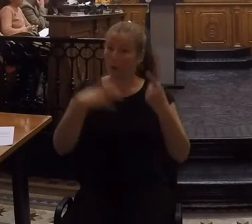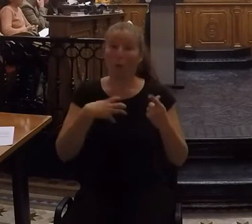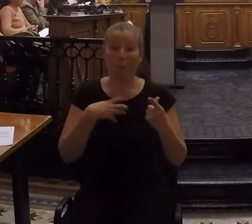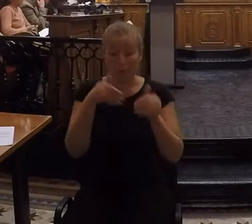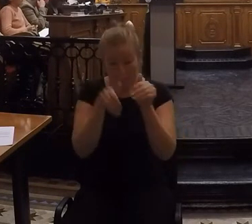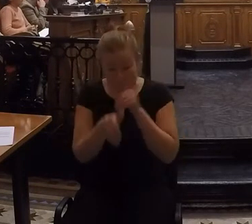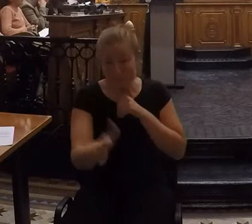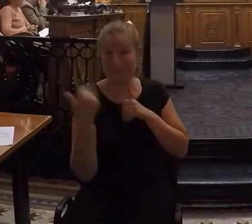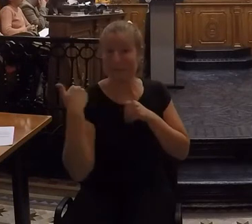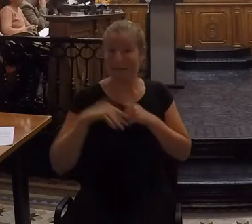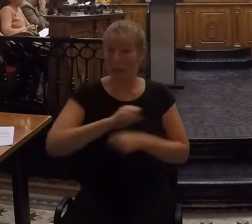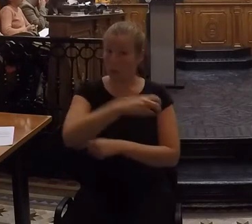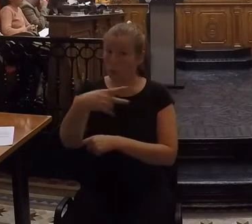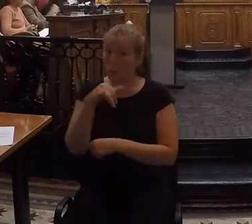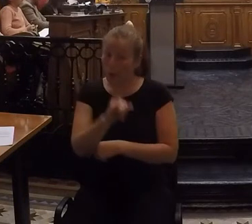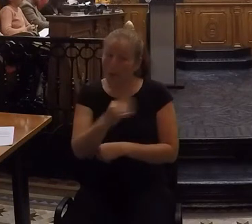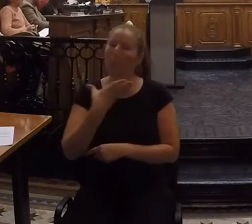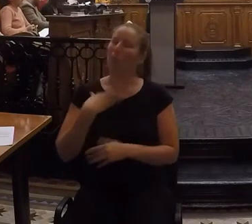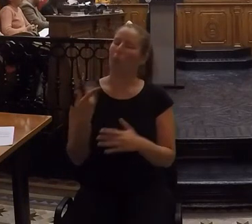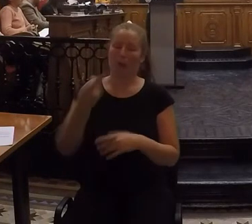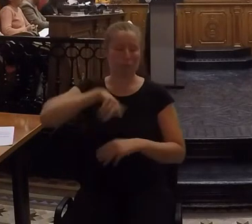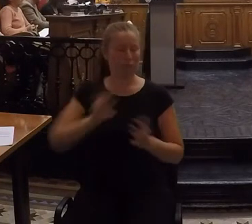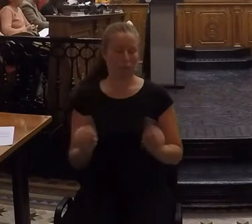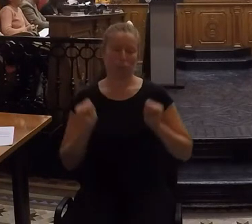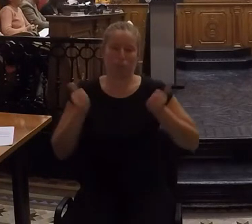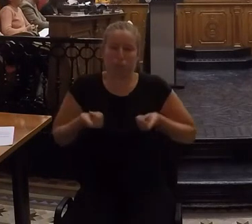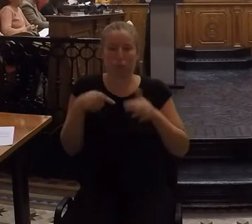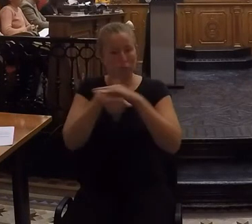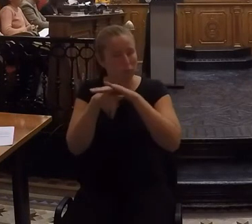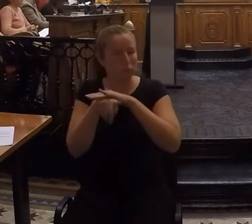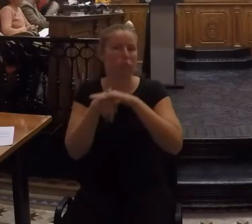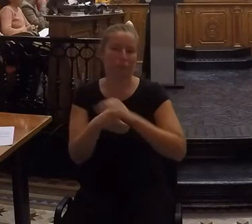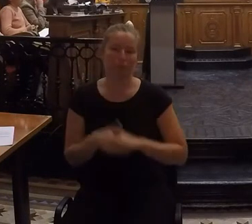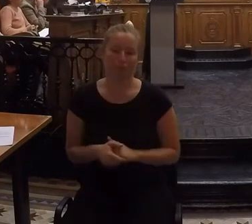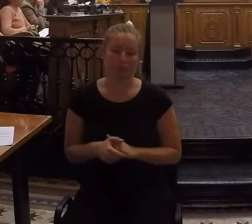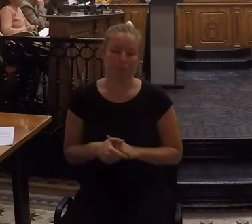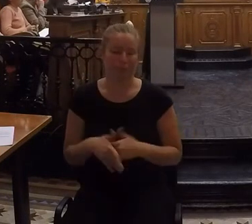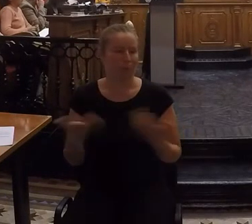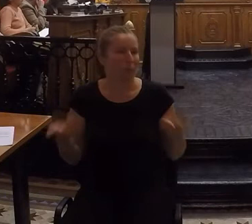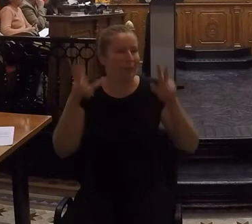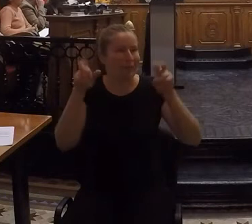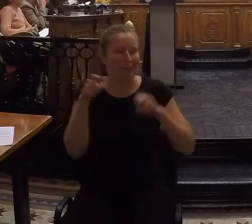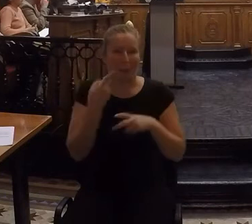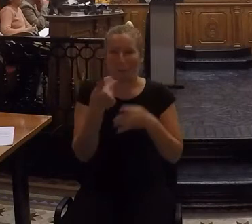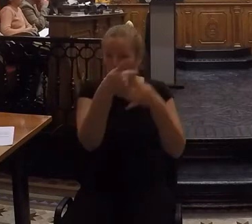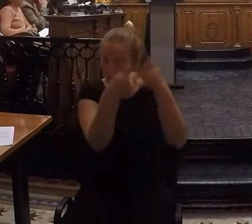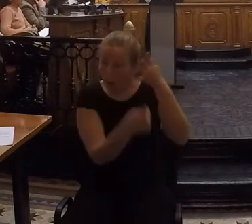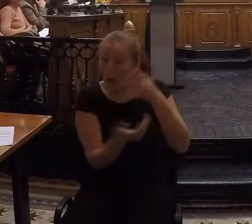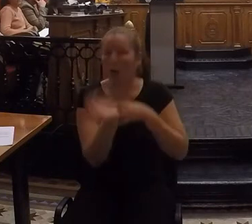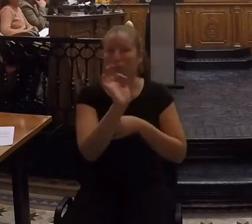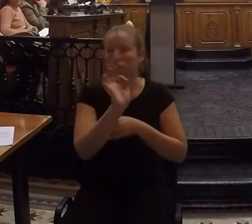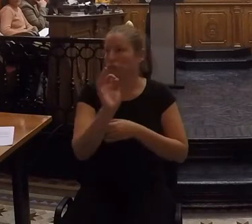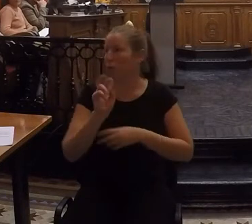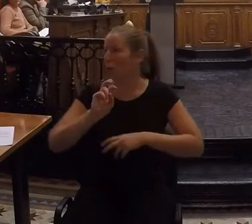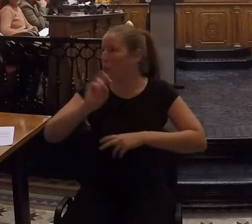resolución, se realizarán los trámites necesarios. Estas cuestiones u otras similares tendrán, como digo, cumplida respuesta